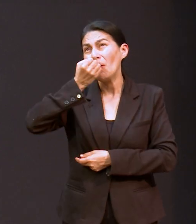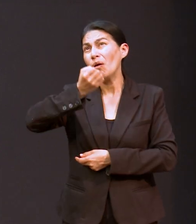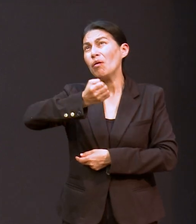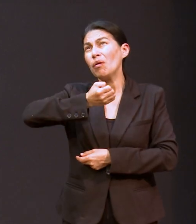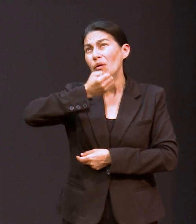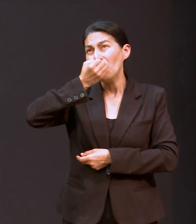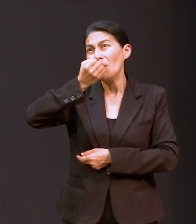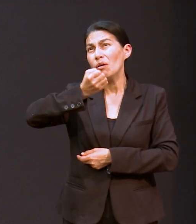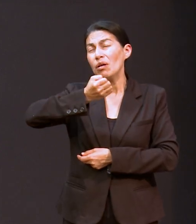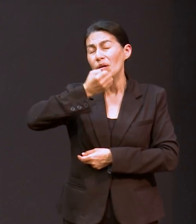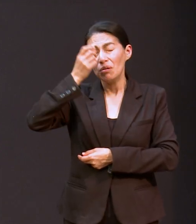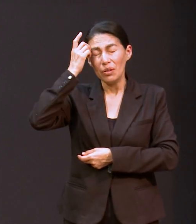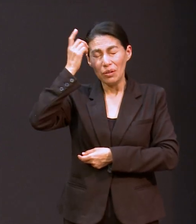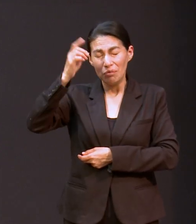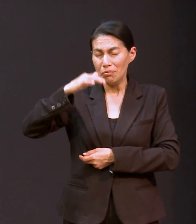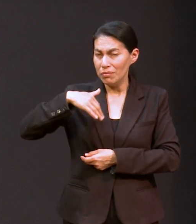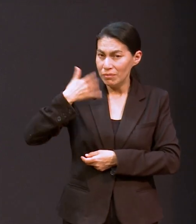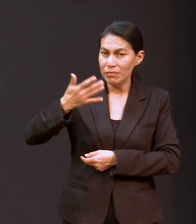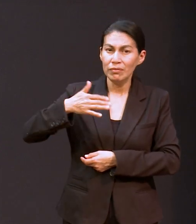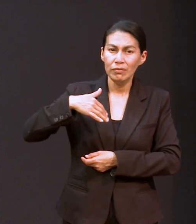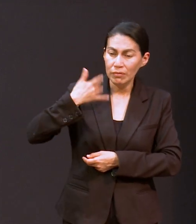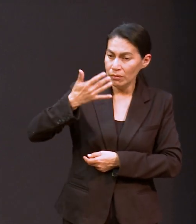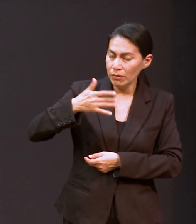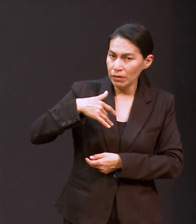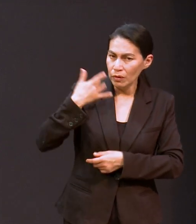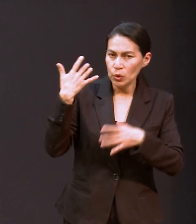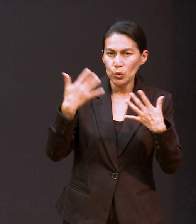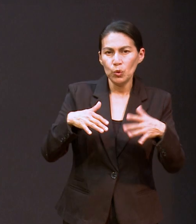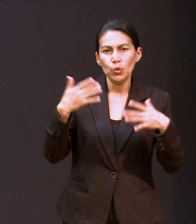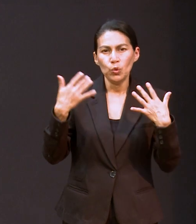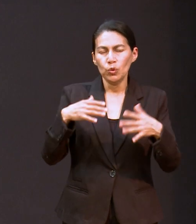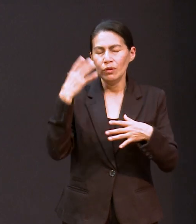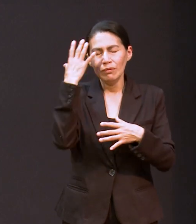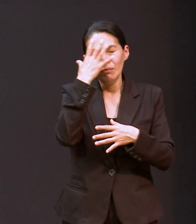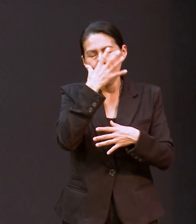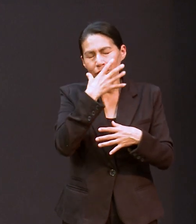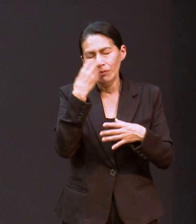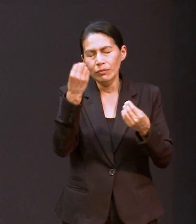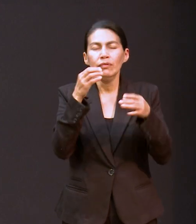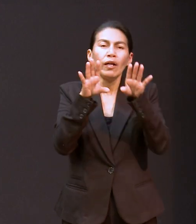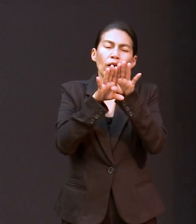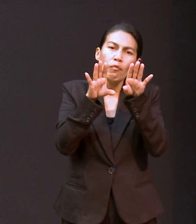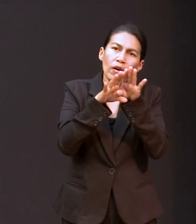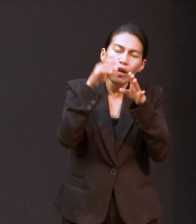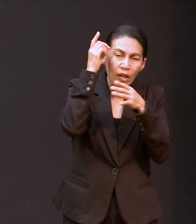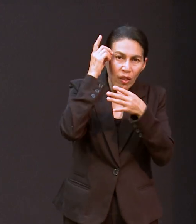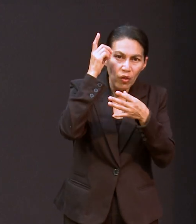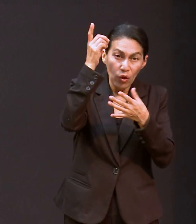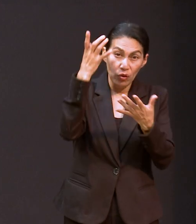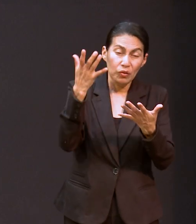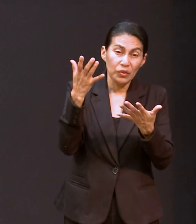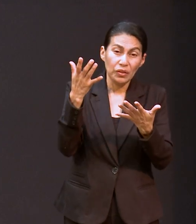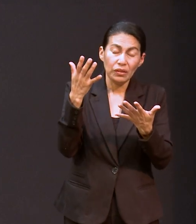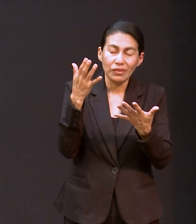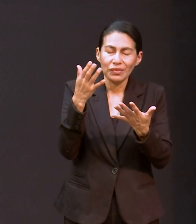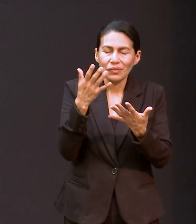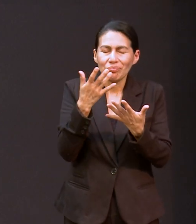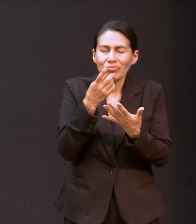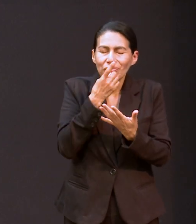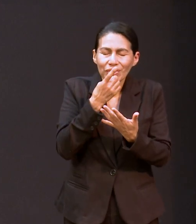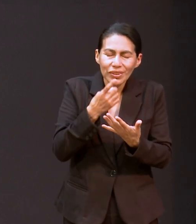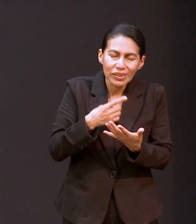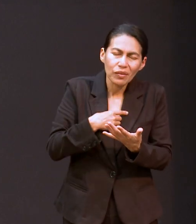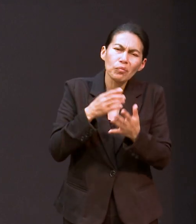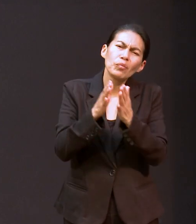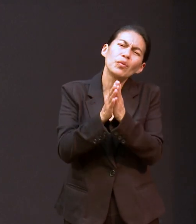le hemos orado a Dios y Dios ha hecho grandes Milagros Y eso es Es tan bello de poder reconocer personas que